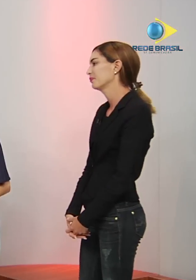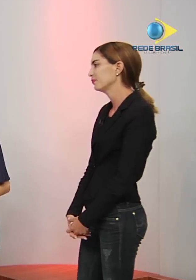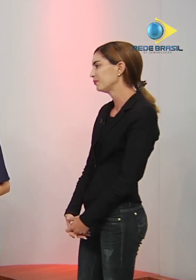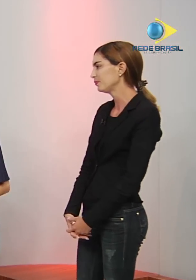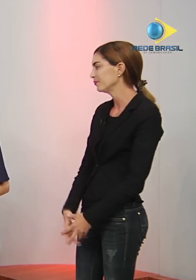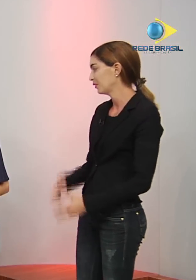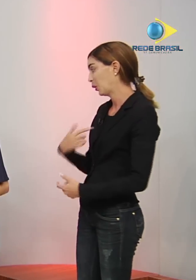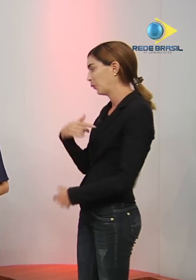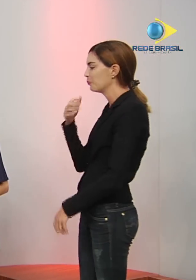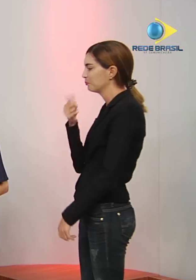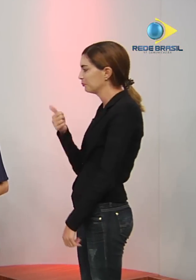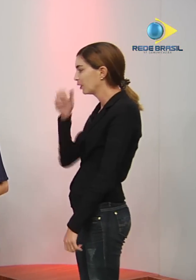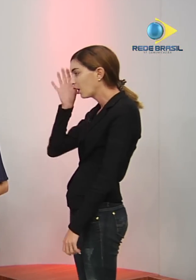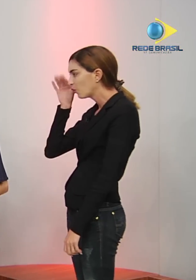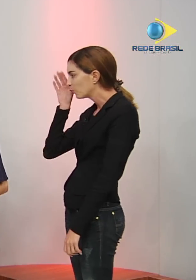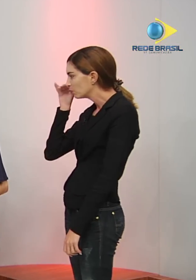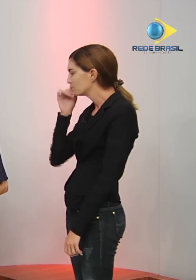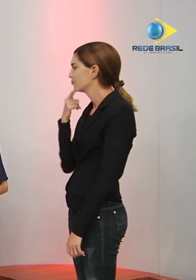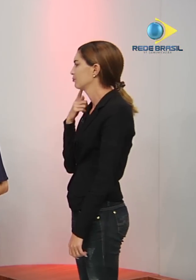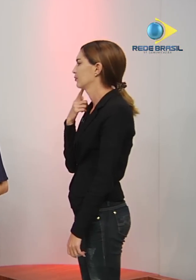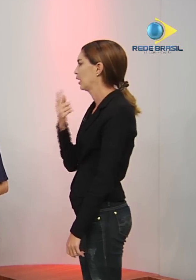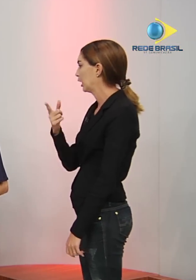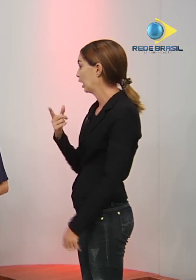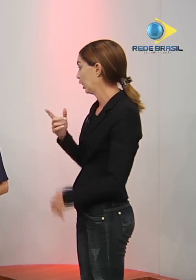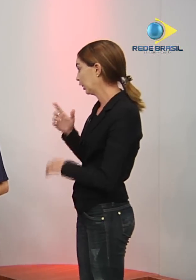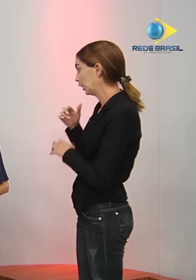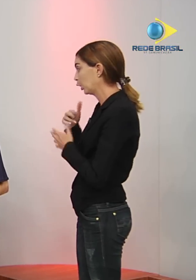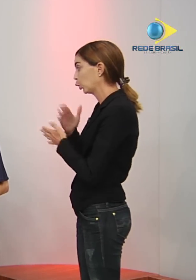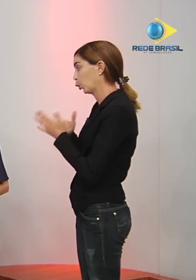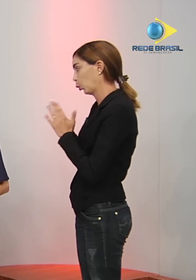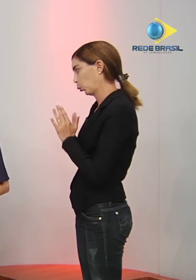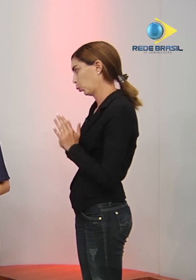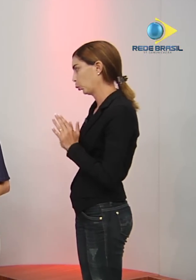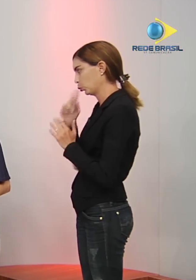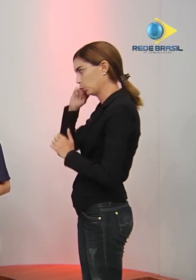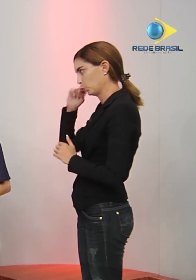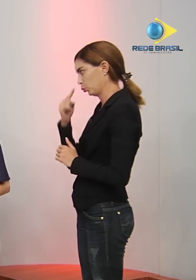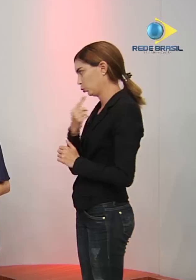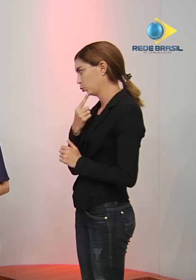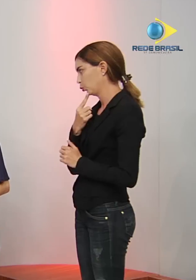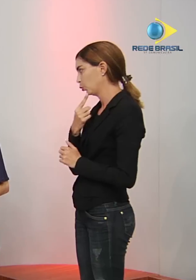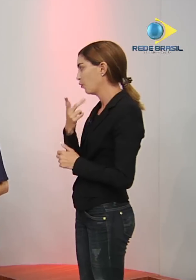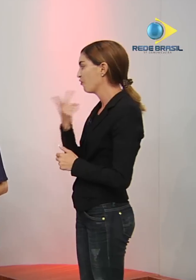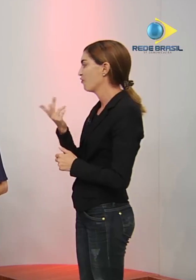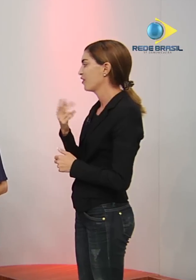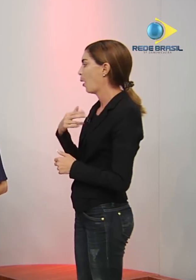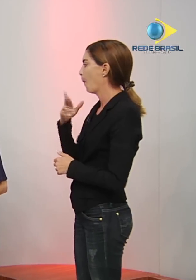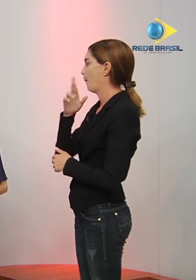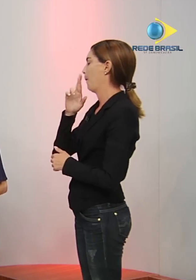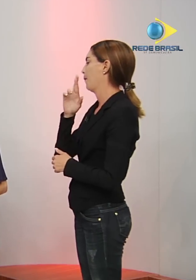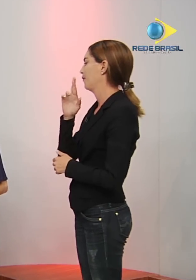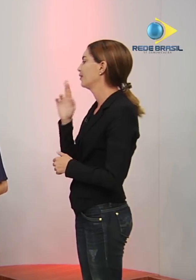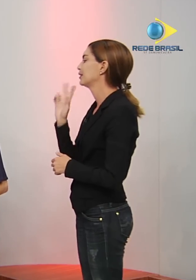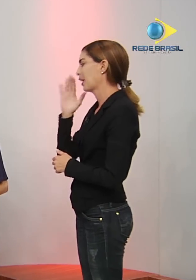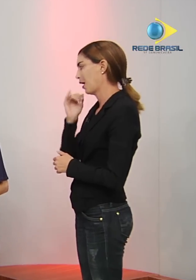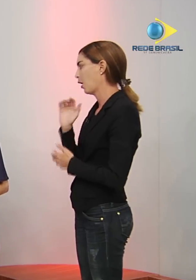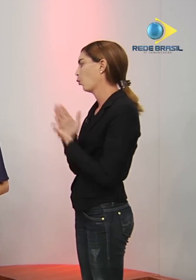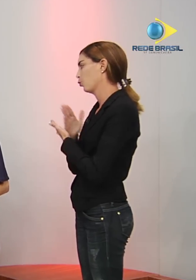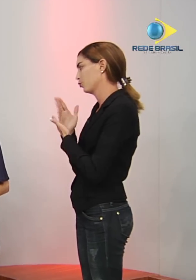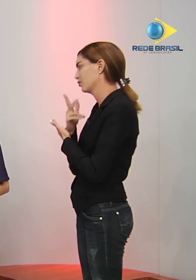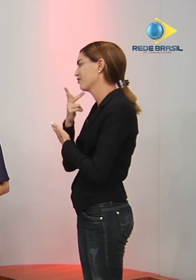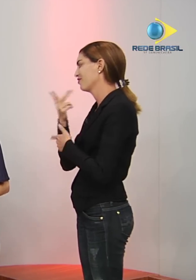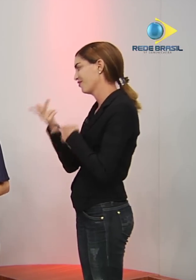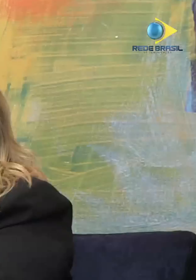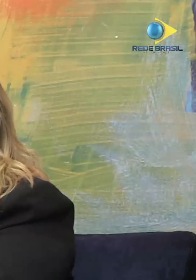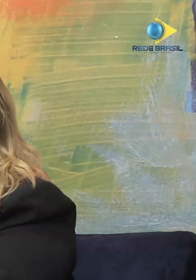E uma curiosidade interessante, né? Nem todo surdo é mudo, não é isso? E nem todo mudo é surdo,